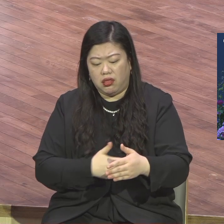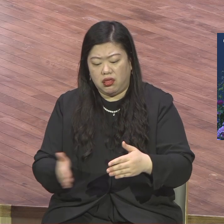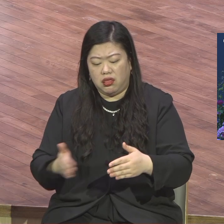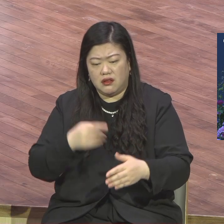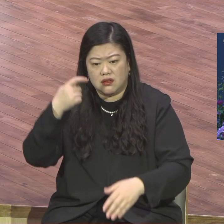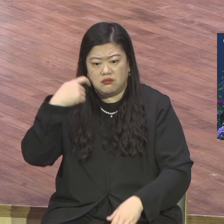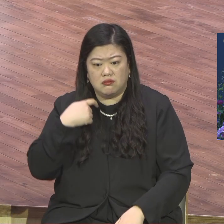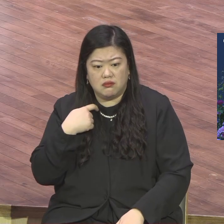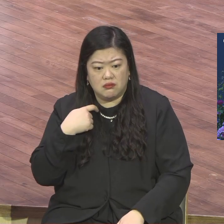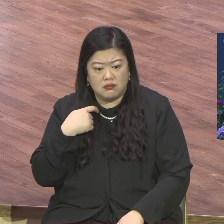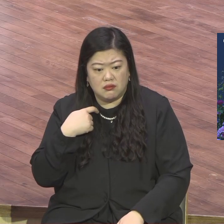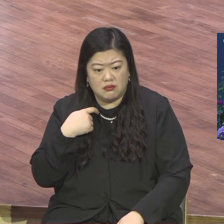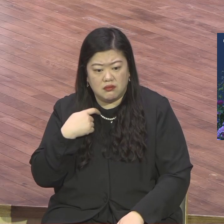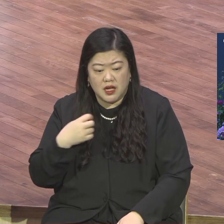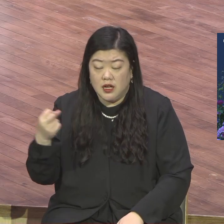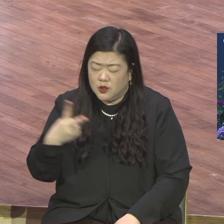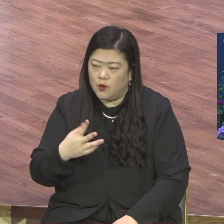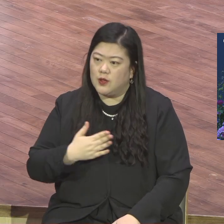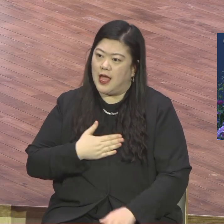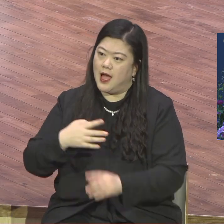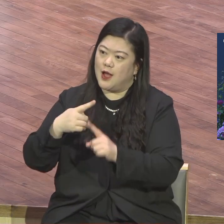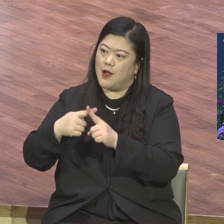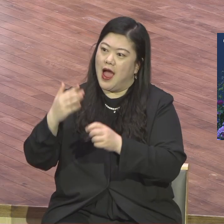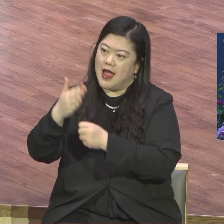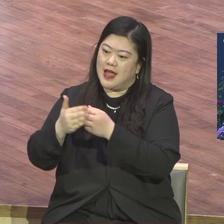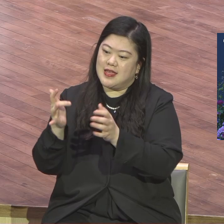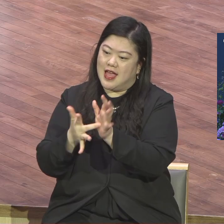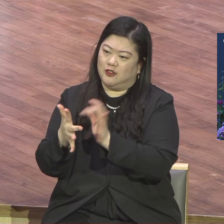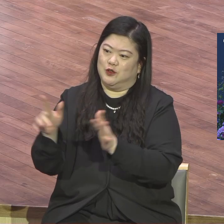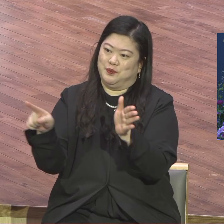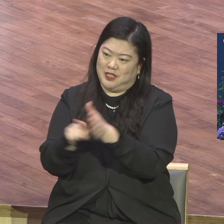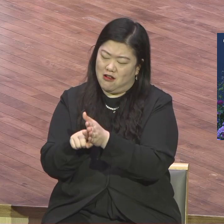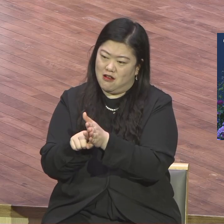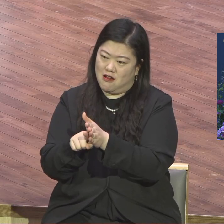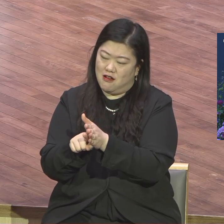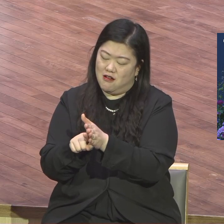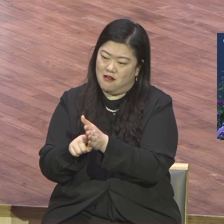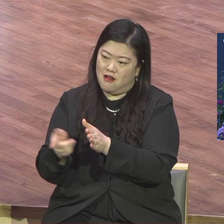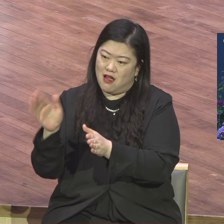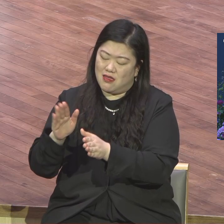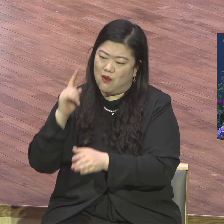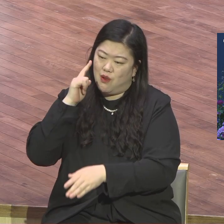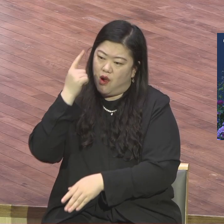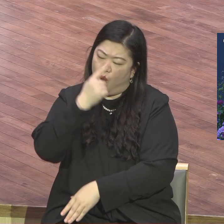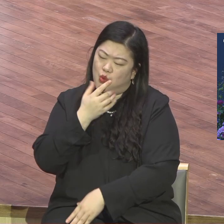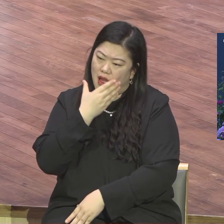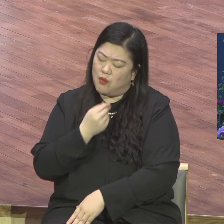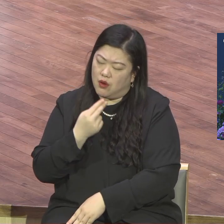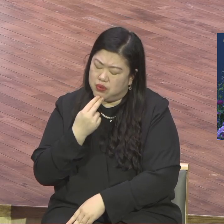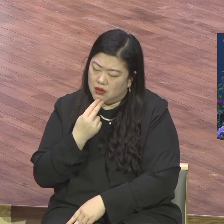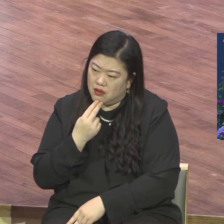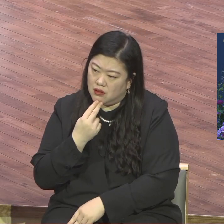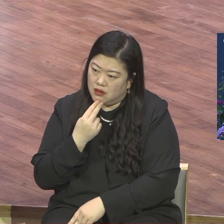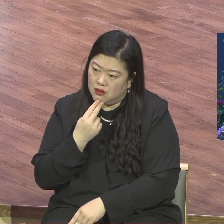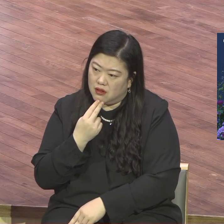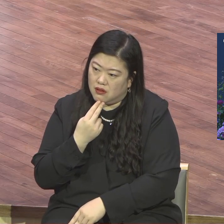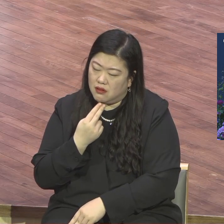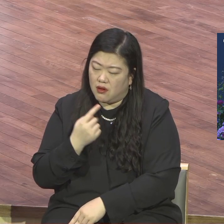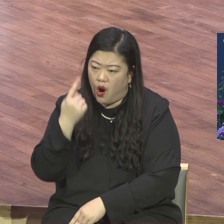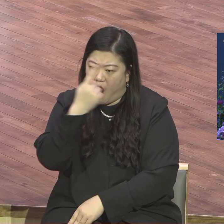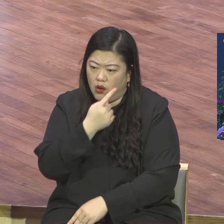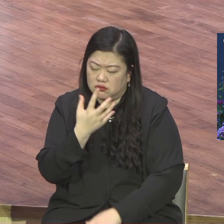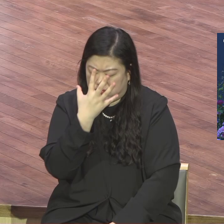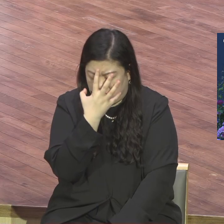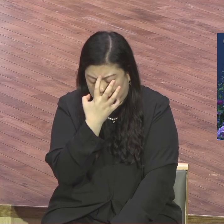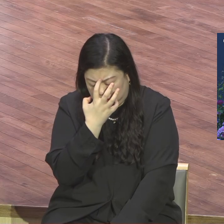다가 아니야. 이 안에 있는 어마어마한 풍성함 말은 알아들겠는데 나는 안 돼.